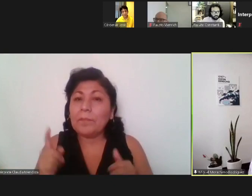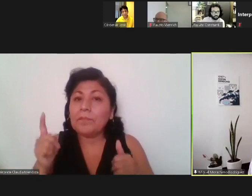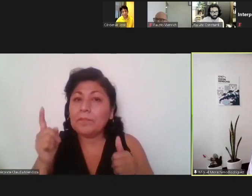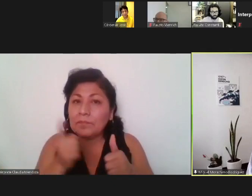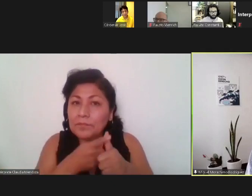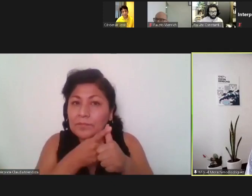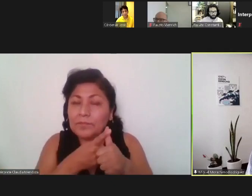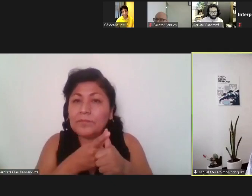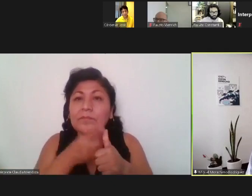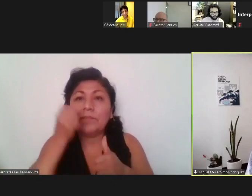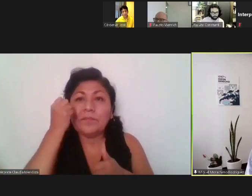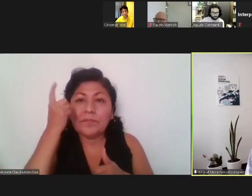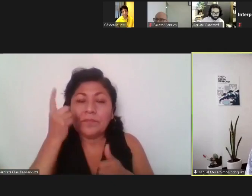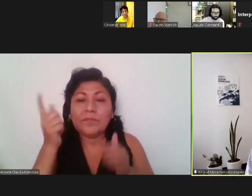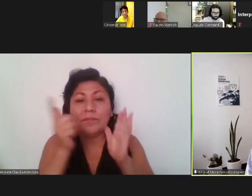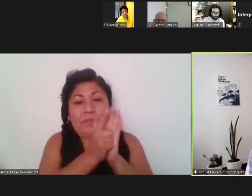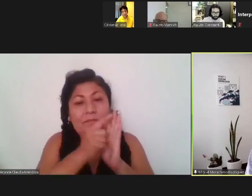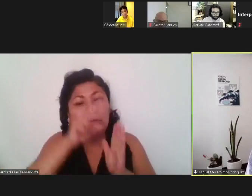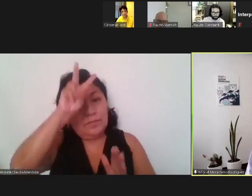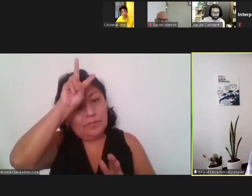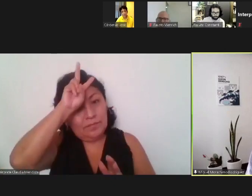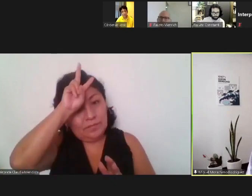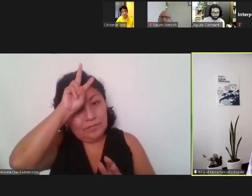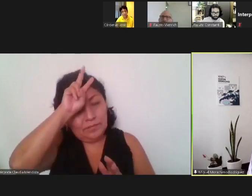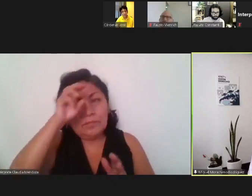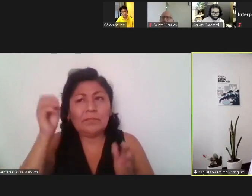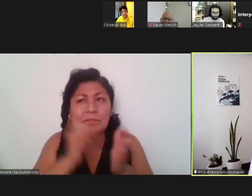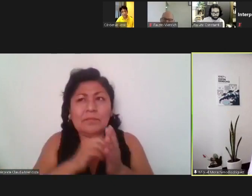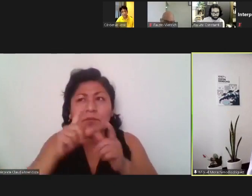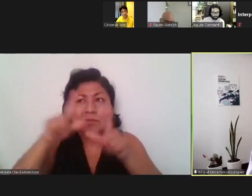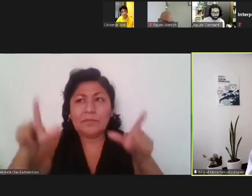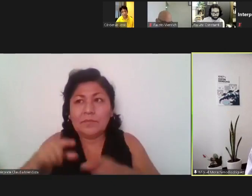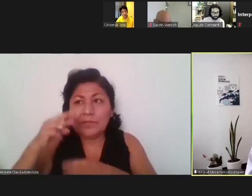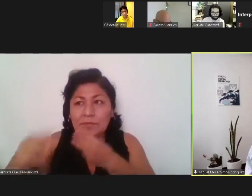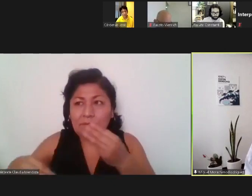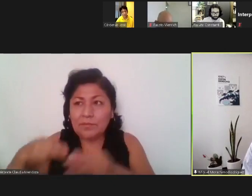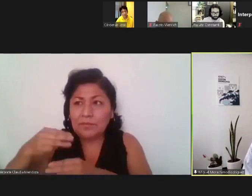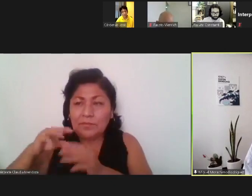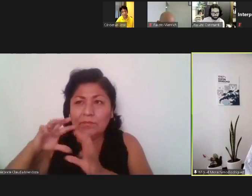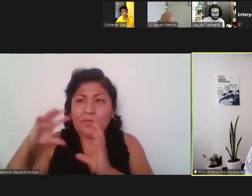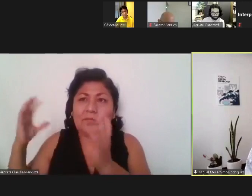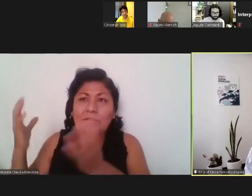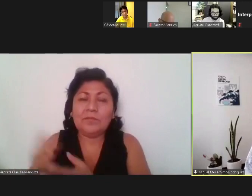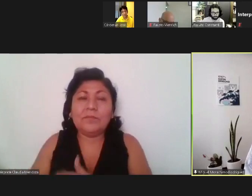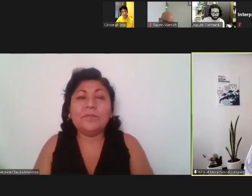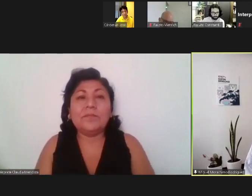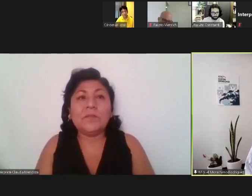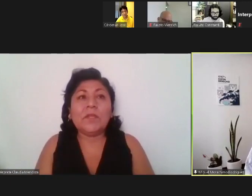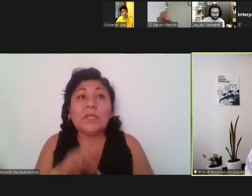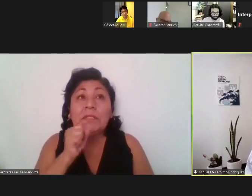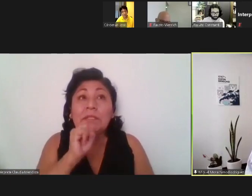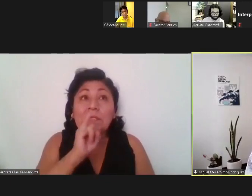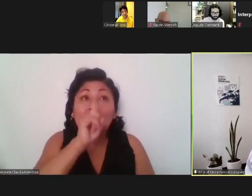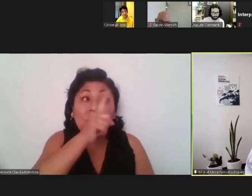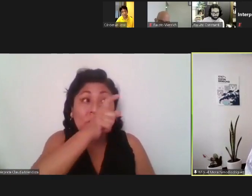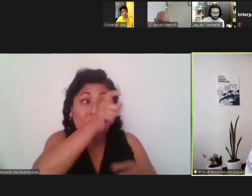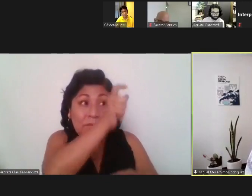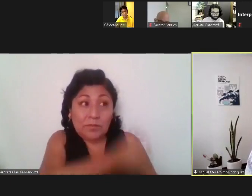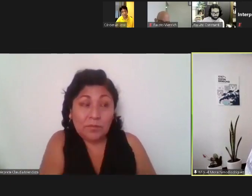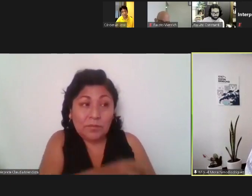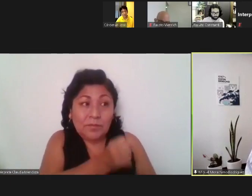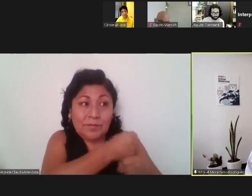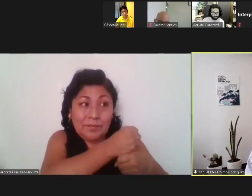ley peruana y según la ley de la mayoría de lugares del mundo, cuando uno crea una obra, inmediatamente, sin necesidad de que tú